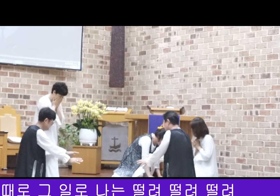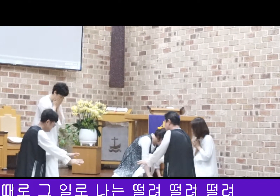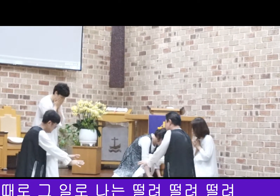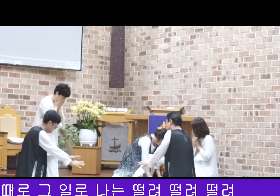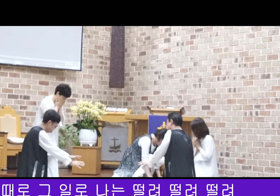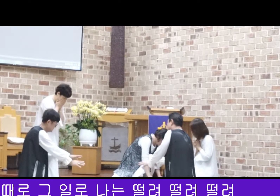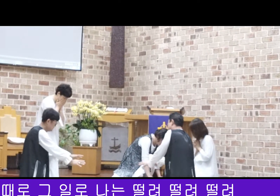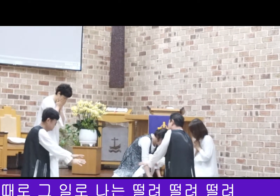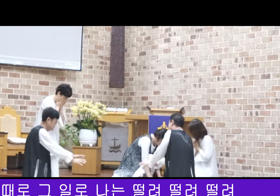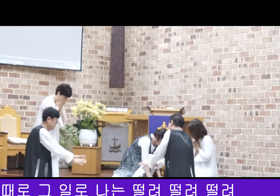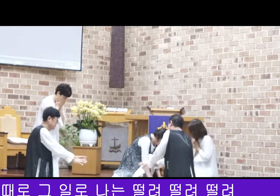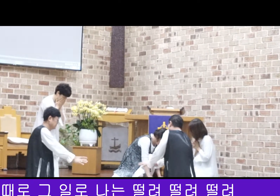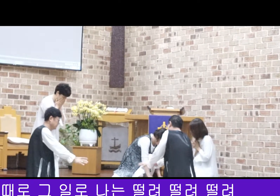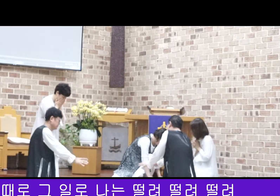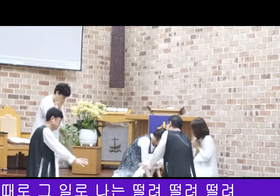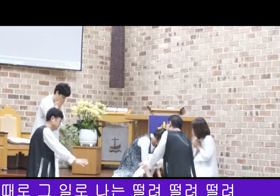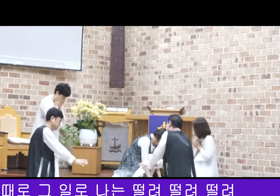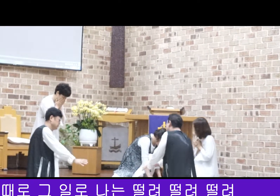거기 너